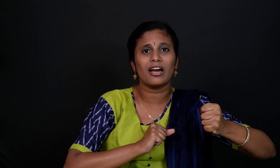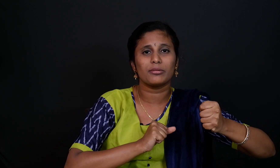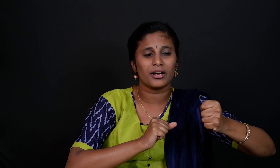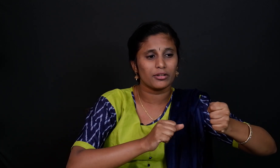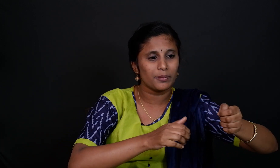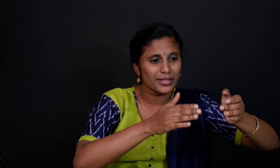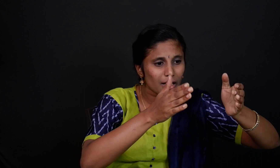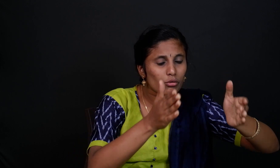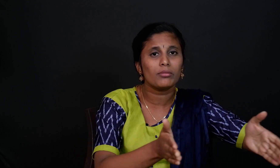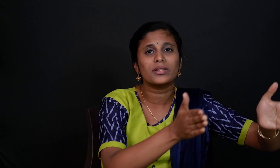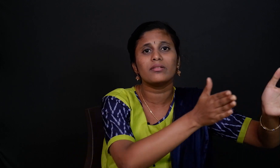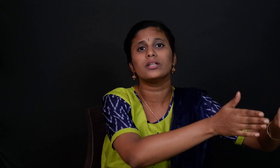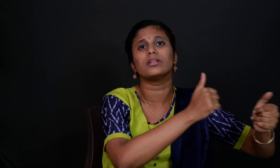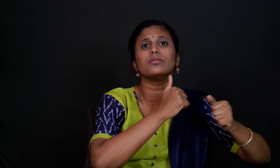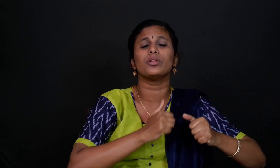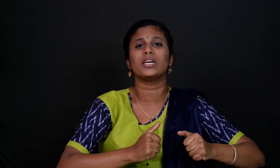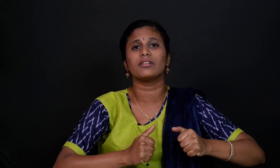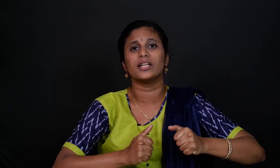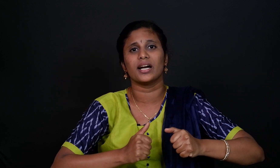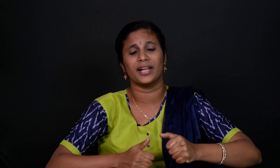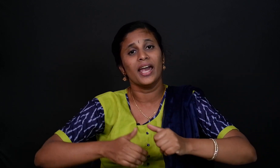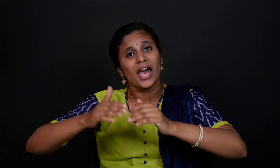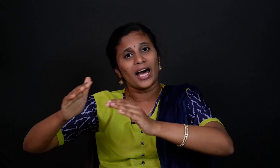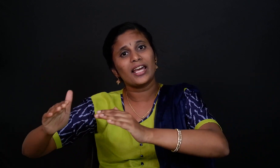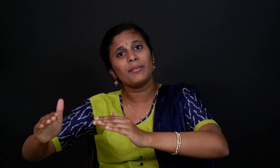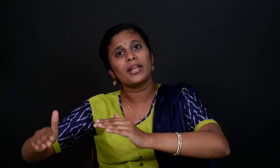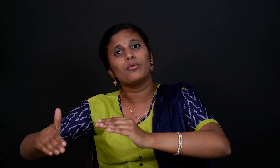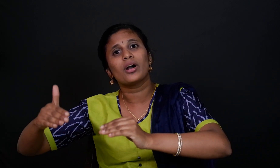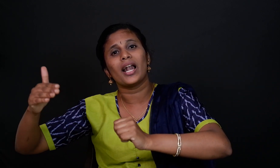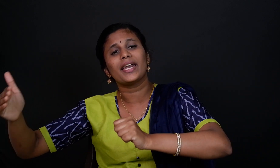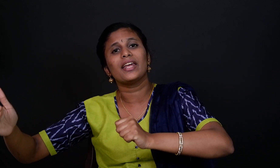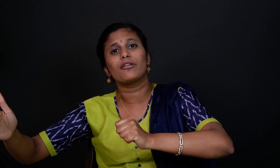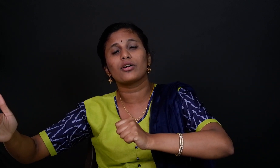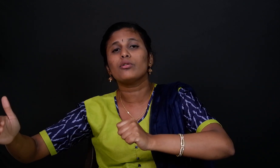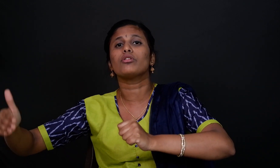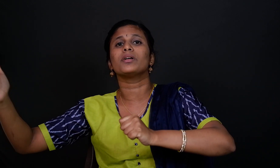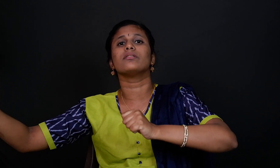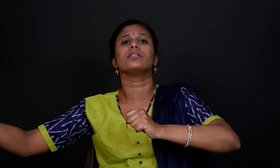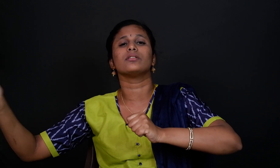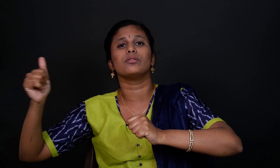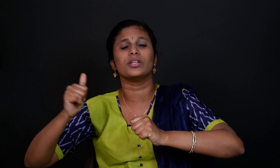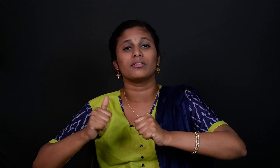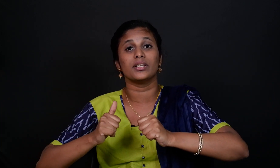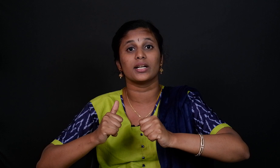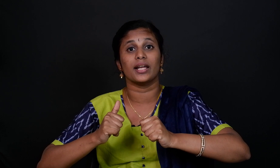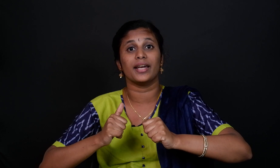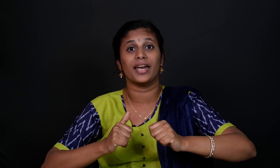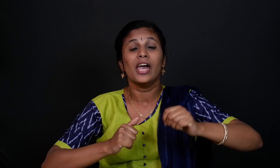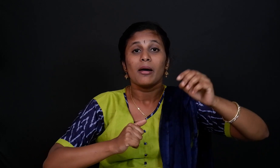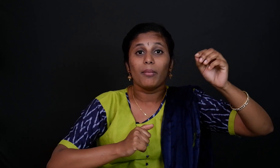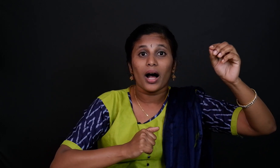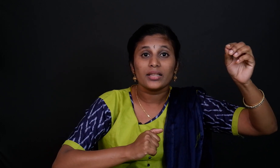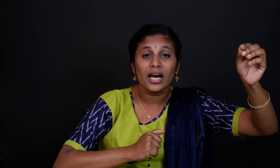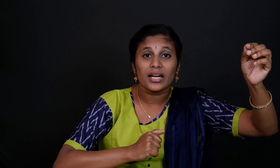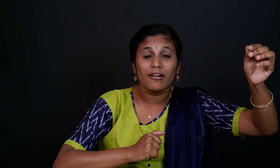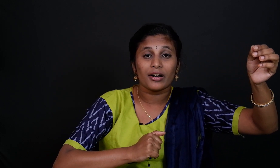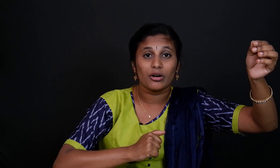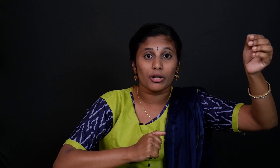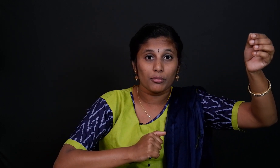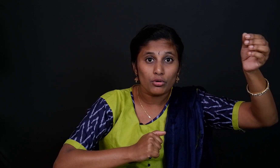இரண்டாவது மகன் வந்து பாத்தீங்கன்னா குடும்பத்தை விட்டு வந்து ஒதுங்கி வந்து இருக்காரு. அதே மாதிரி மு க அழகிரி அவர்களும் குடும்பத்தை விட்டு வந்து ஒதுங்கி வந்து இருக்காரு. பால் தாக்கரே அவர்களோட